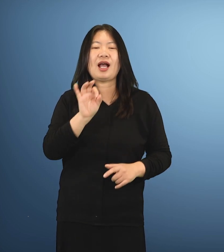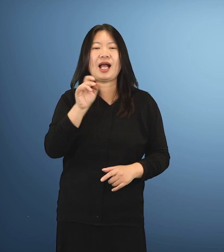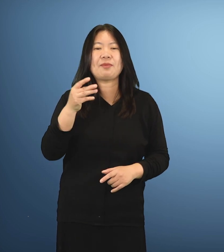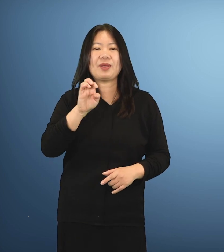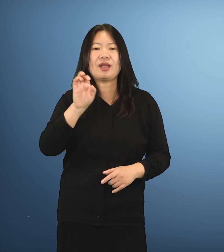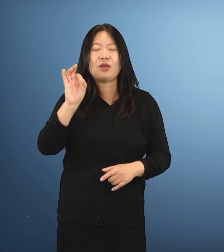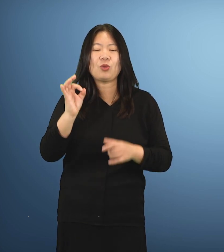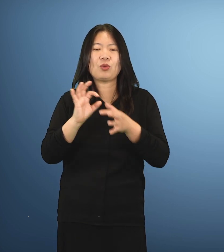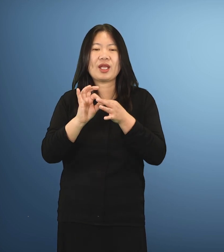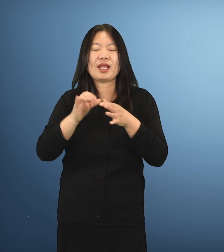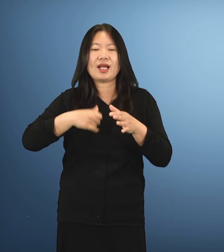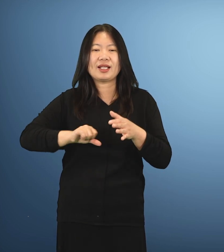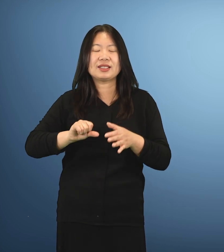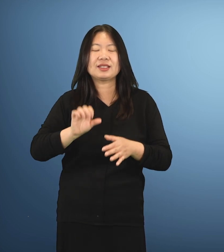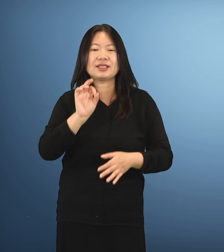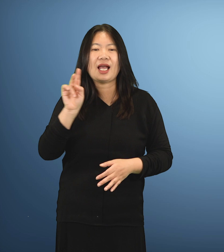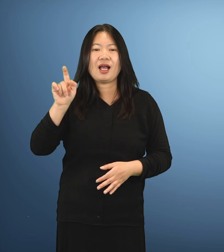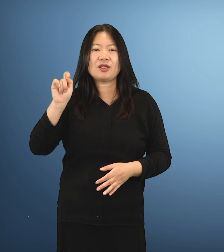야고보와 다데오,